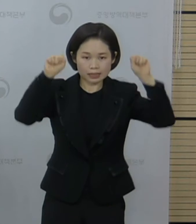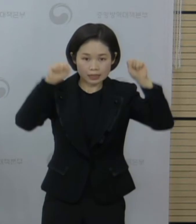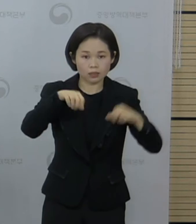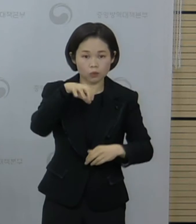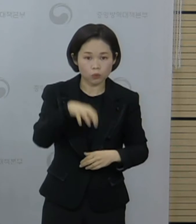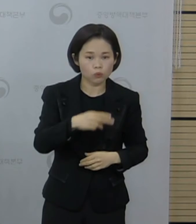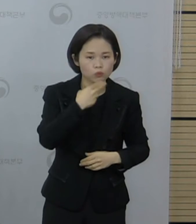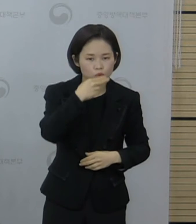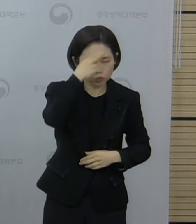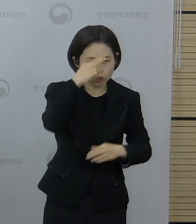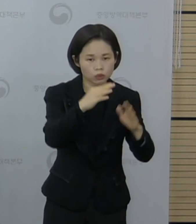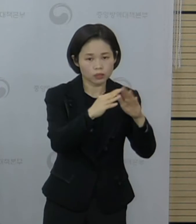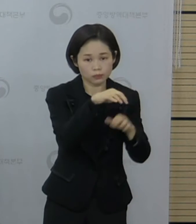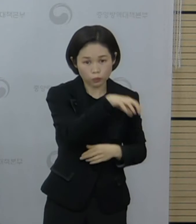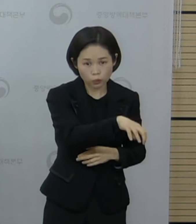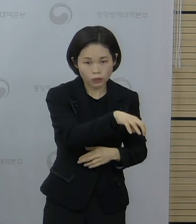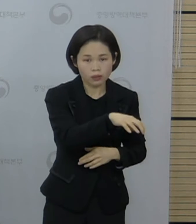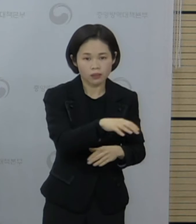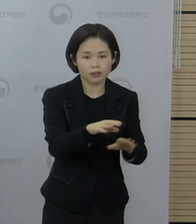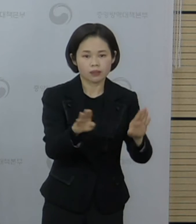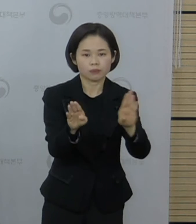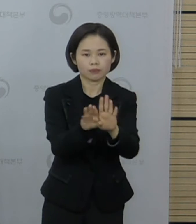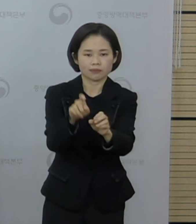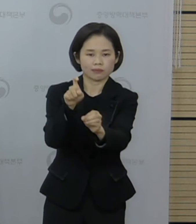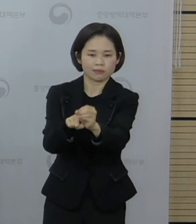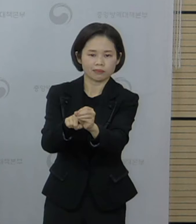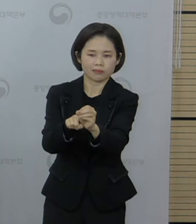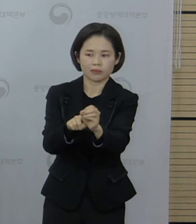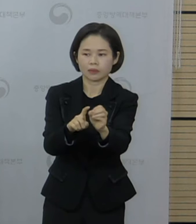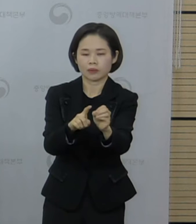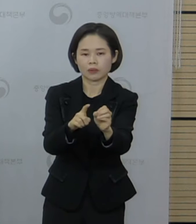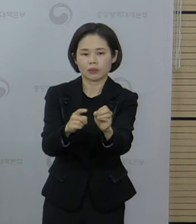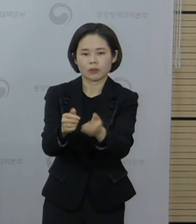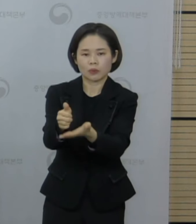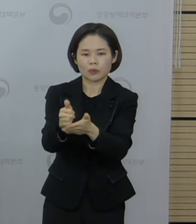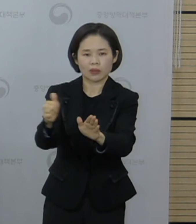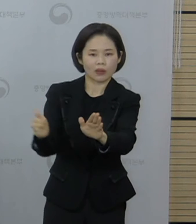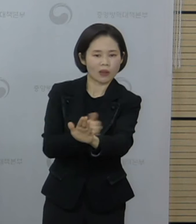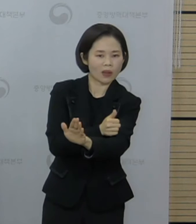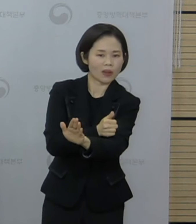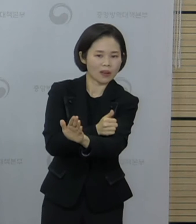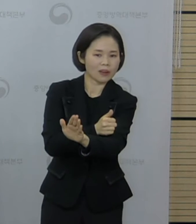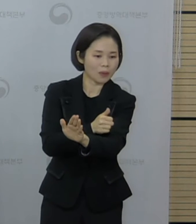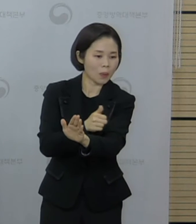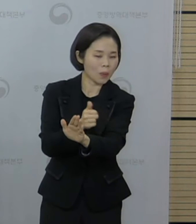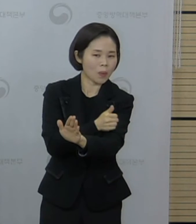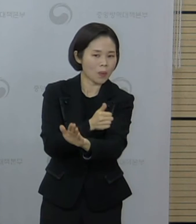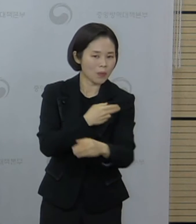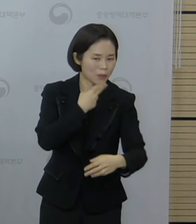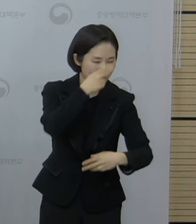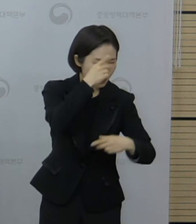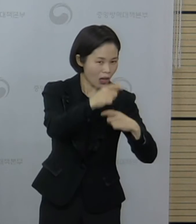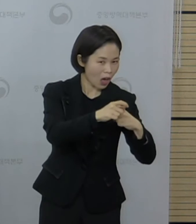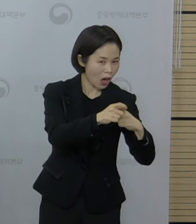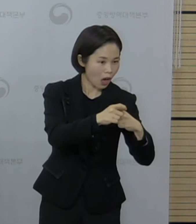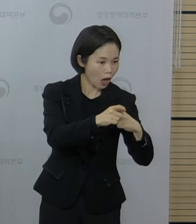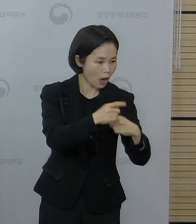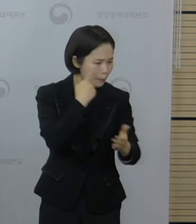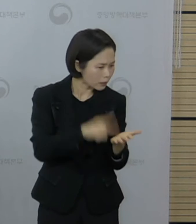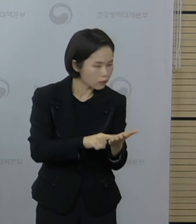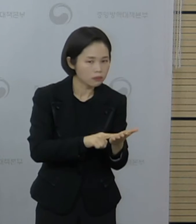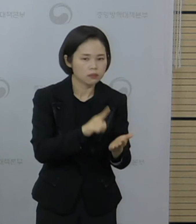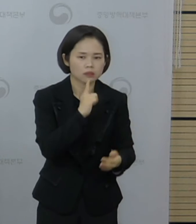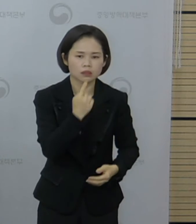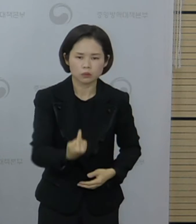시설에서 출입문을 잠근 채 손님들로 하여금 시소를 이용하 토록 하였다가 신고가 된 경우도